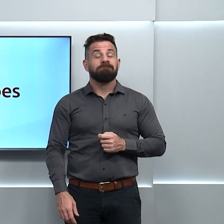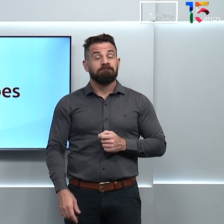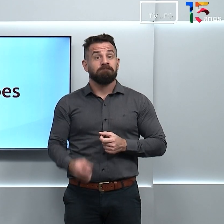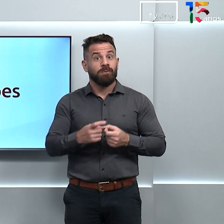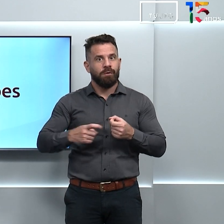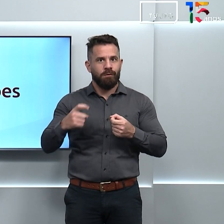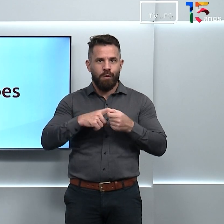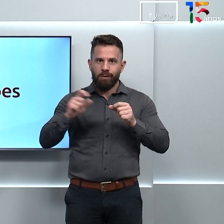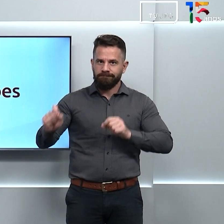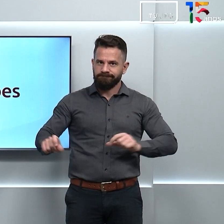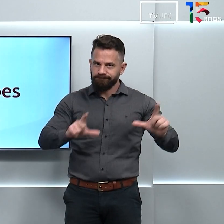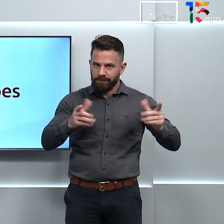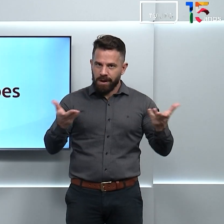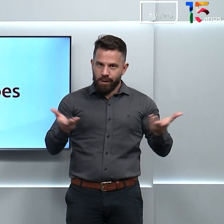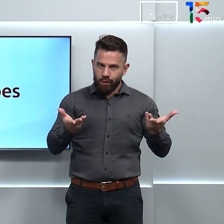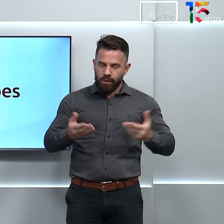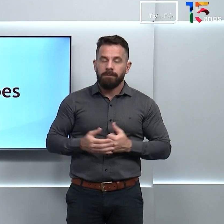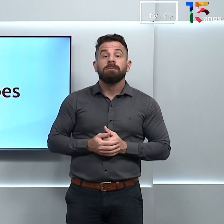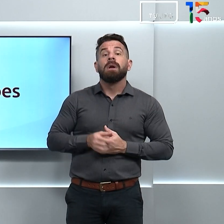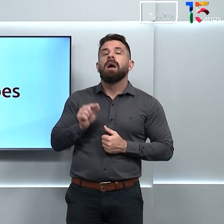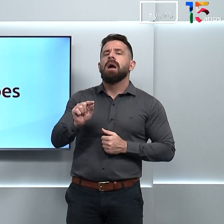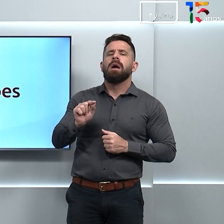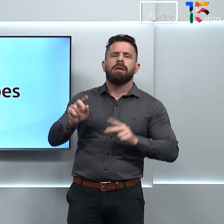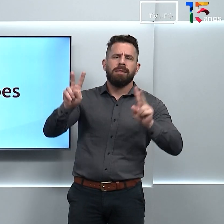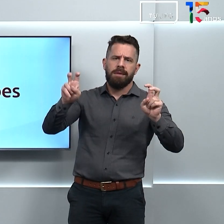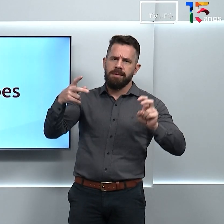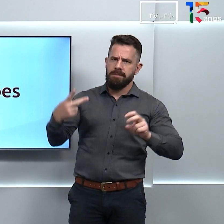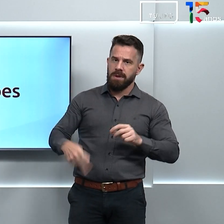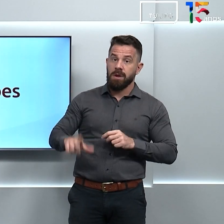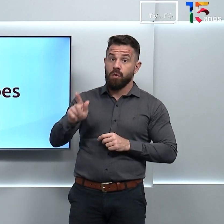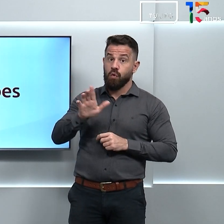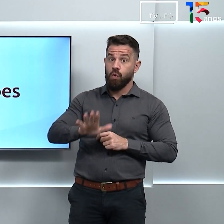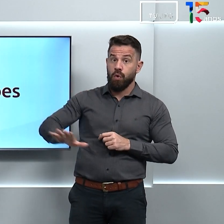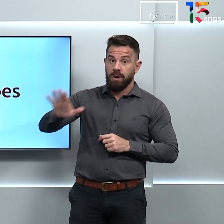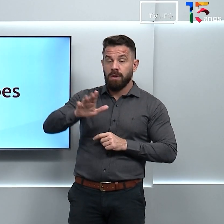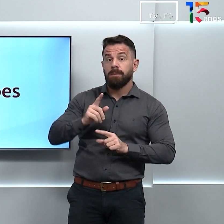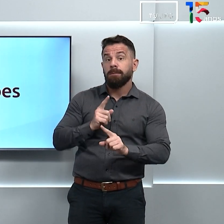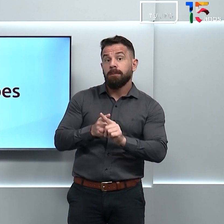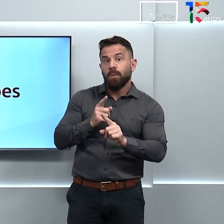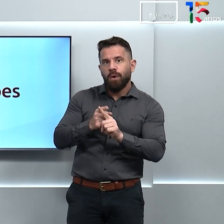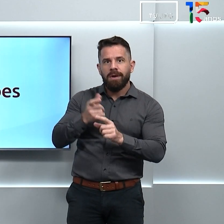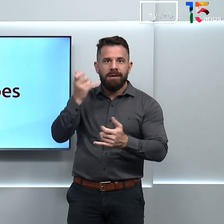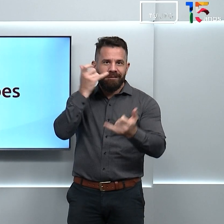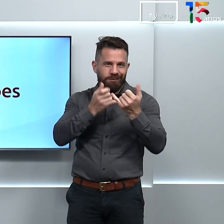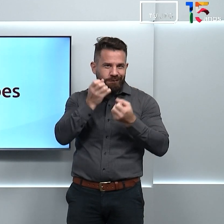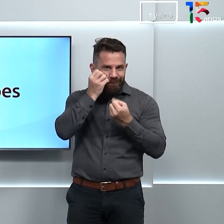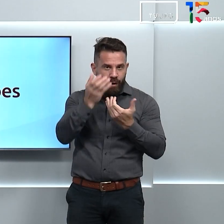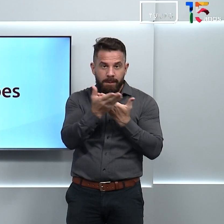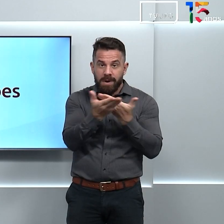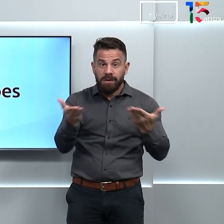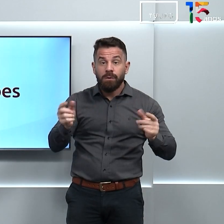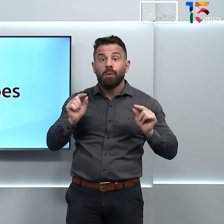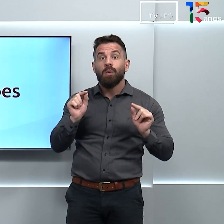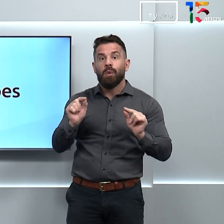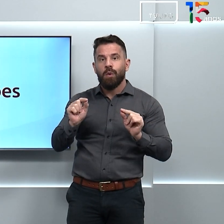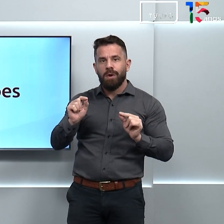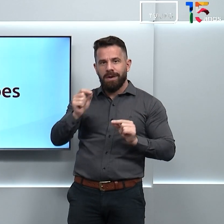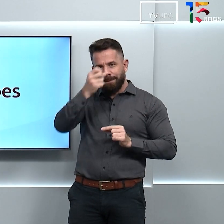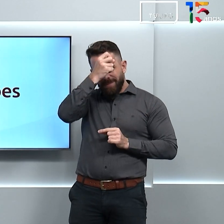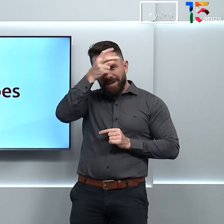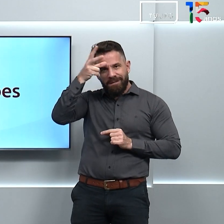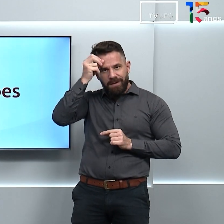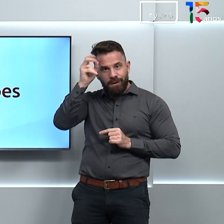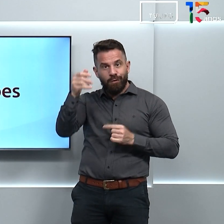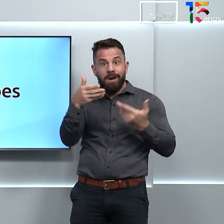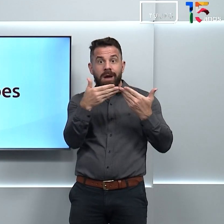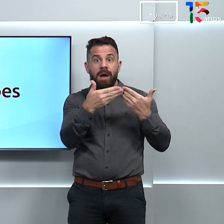Estamos de volta com Conexões de hoje, agora a gente fala sobre Goiânia. Isso porque a informação é que a Prefeitura abriu 1.500 novas